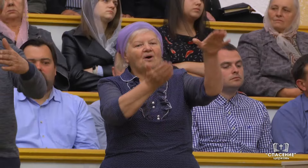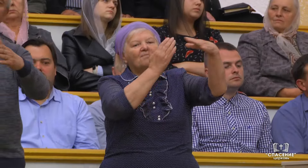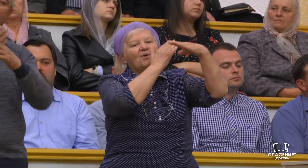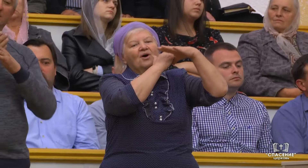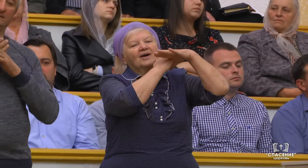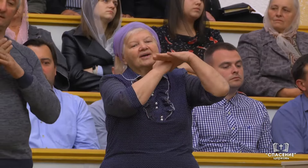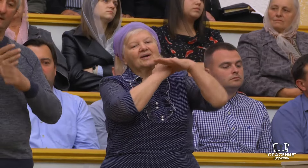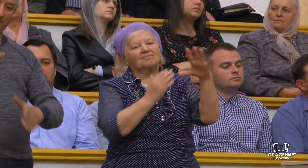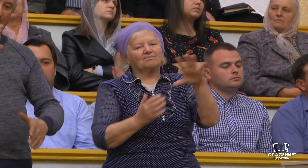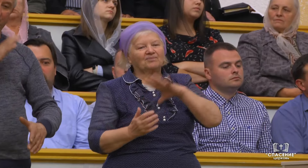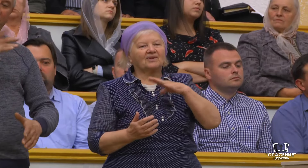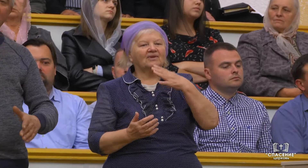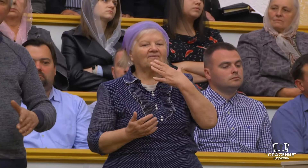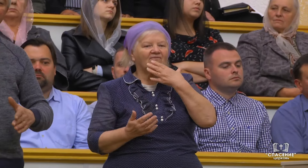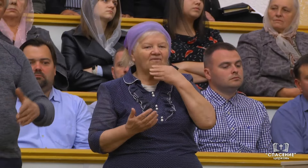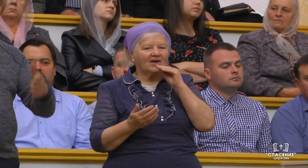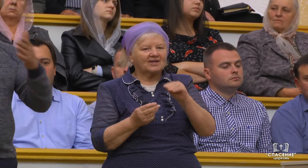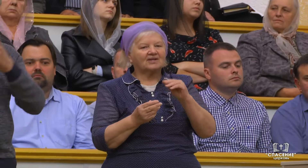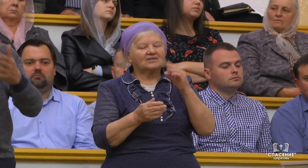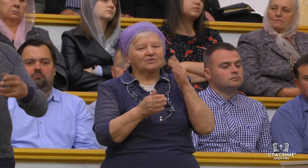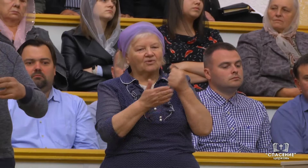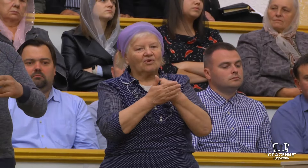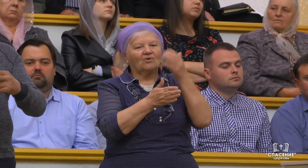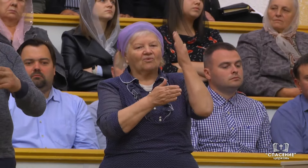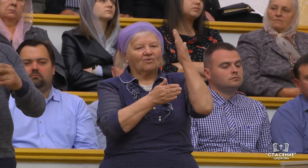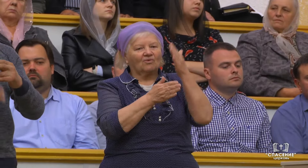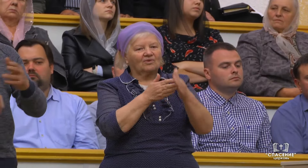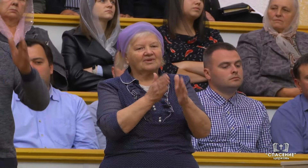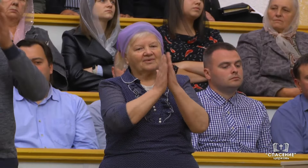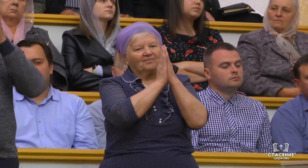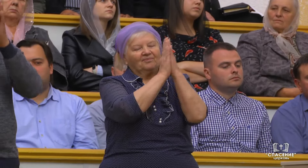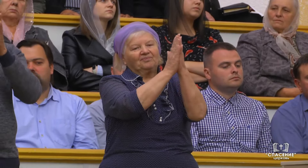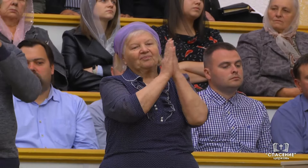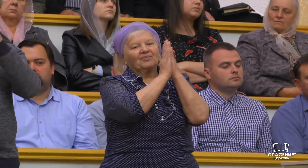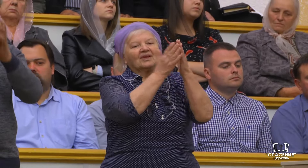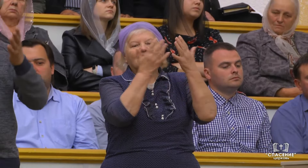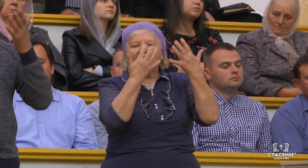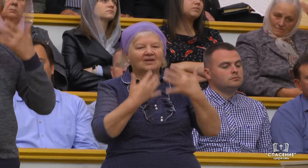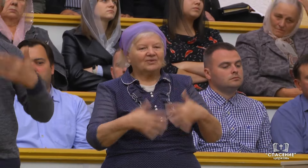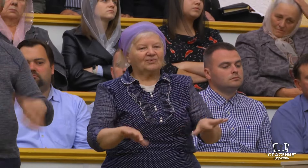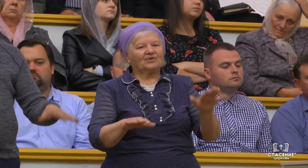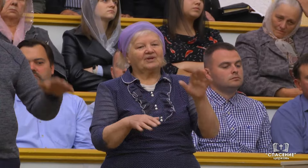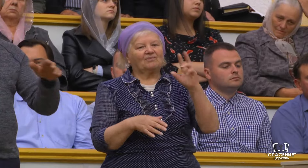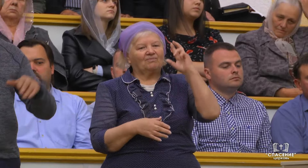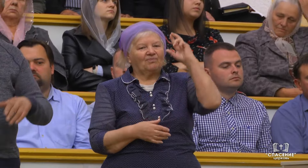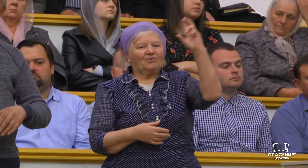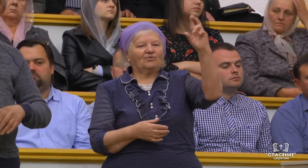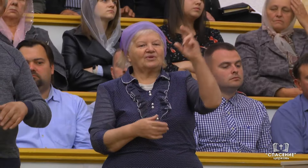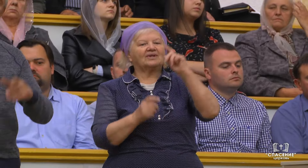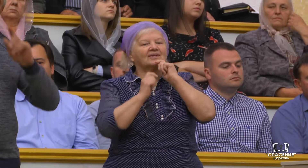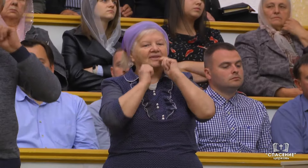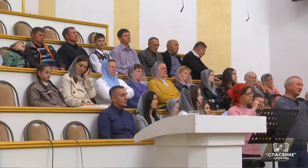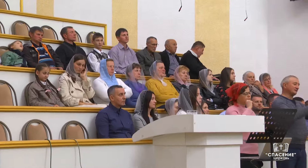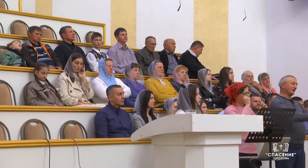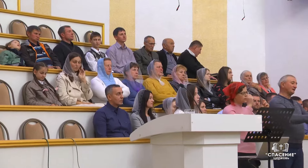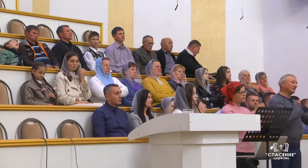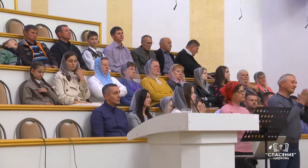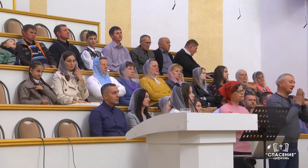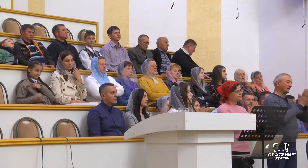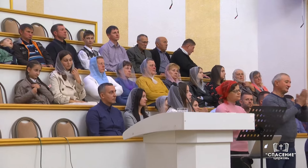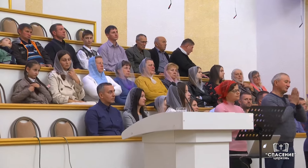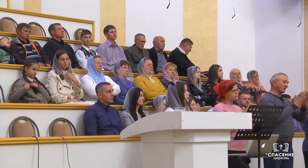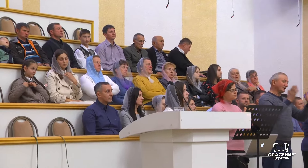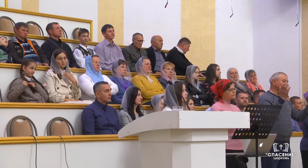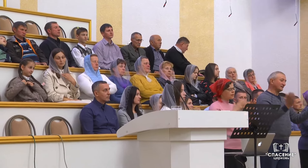Помоги быть верными до конца, не утратить Божий дар,